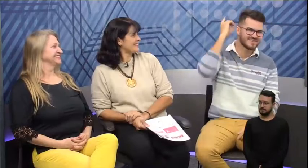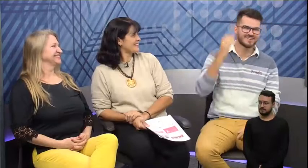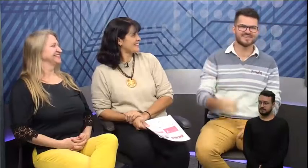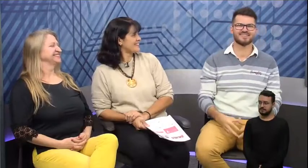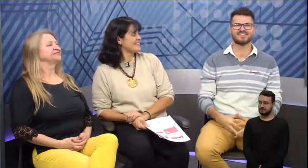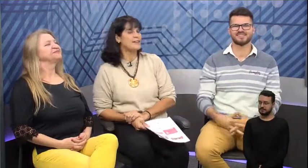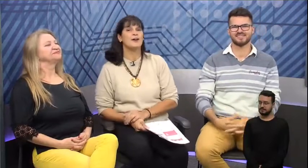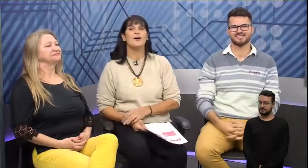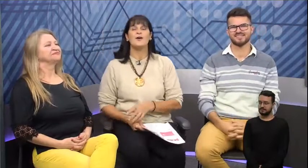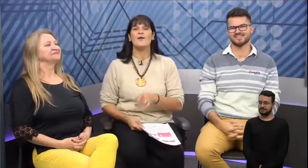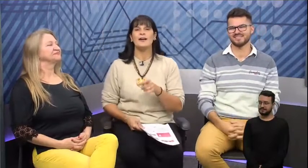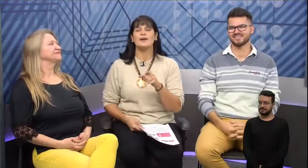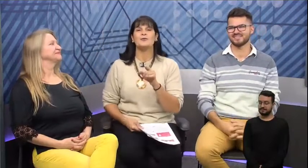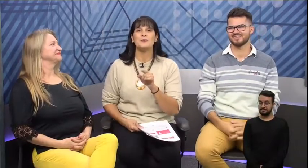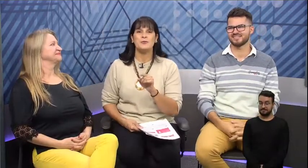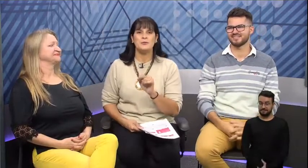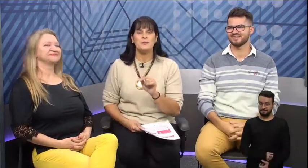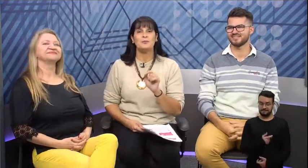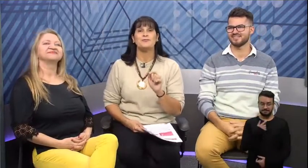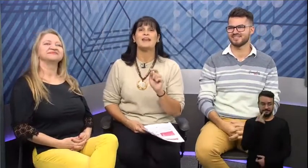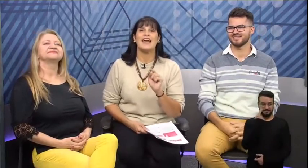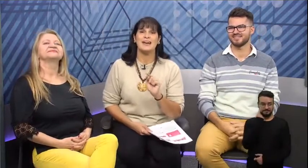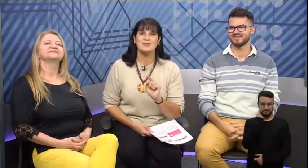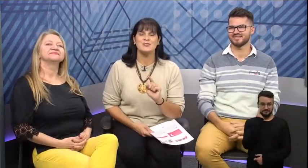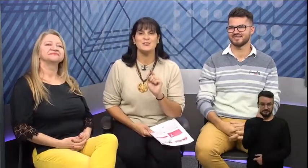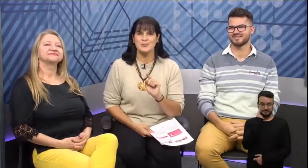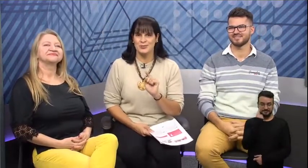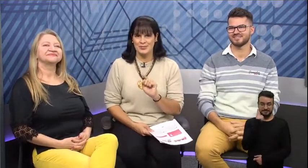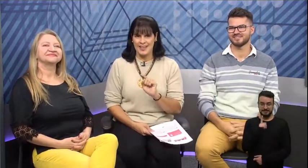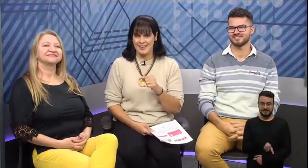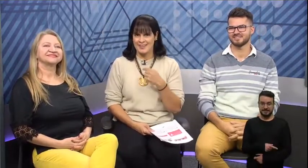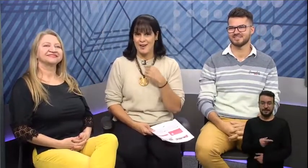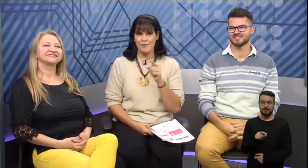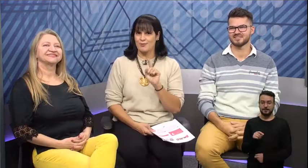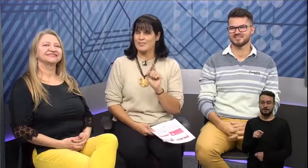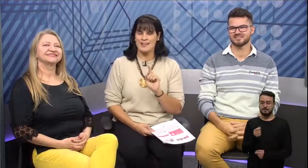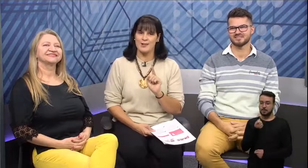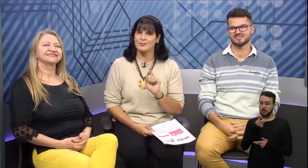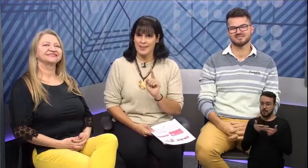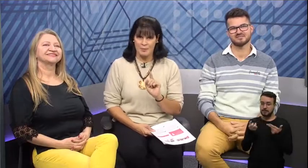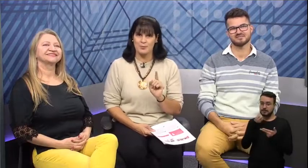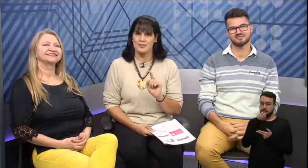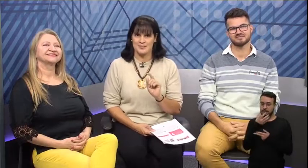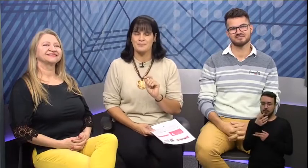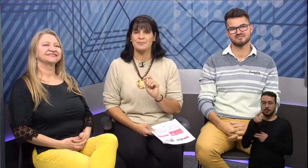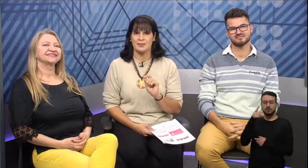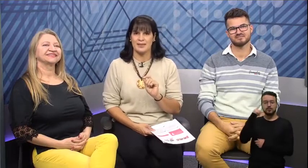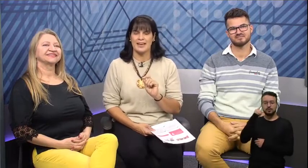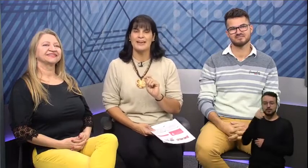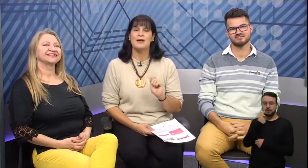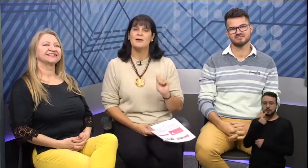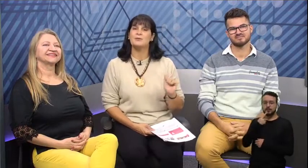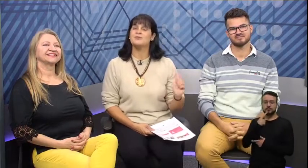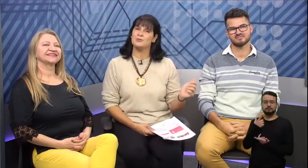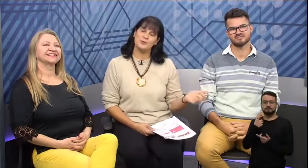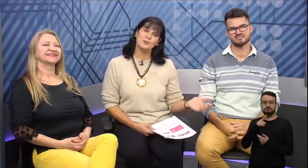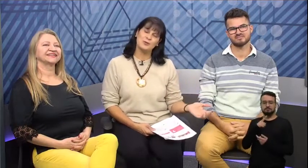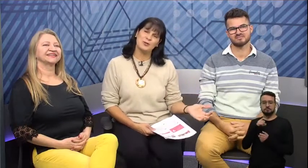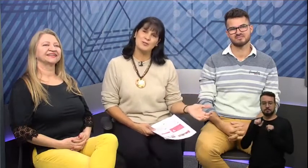sinal, Douglas. Olha o privilégio que o surdo tem, que eu e você não temos, ok? O Douglas foi